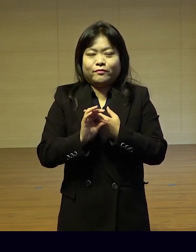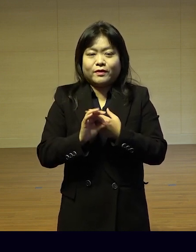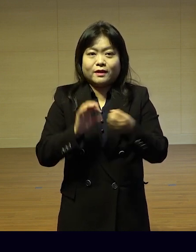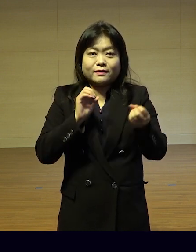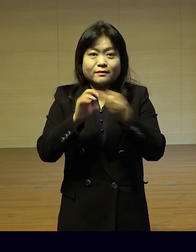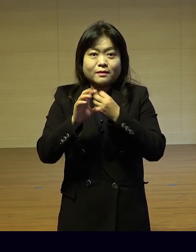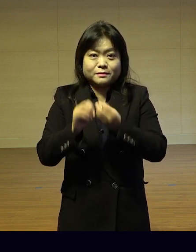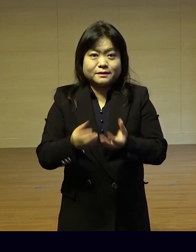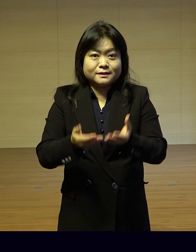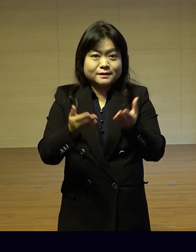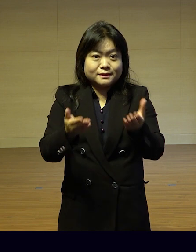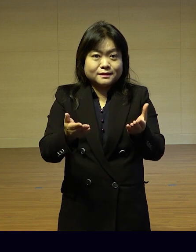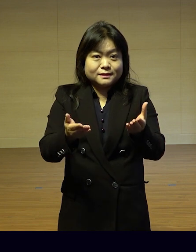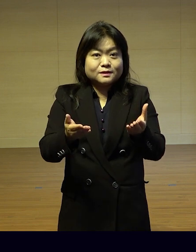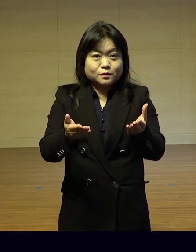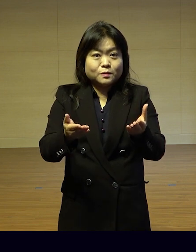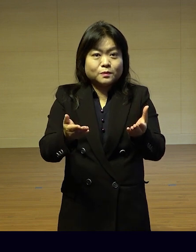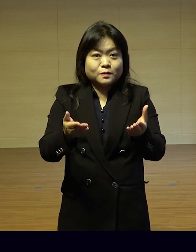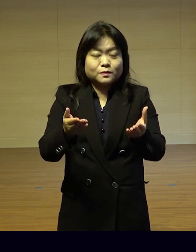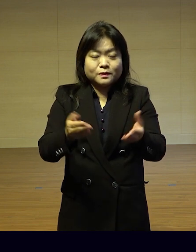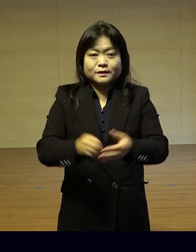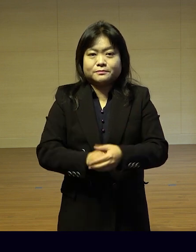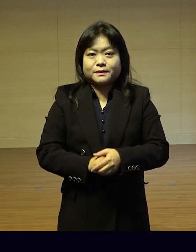답변을 드리도록 그렇게 하겠습니다.